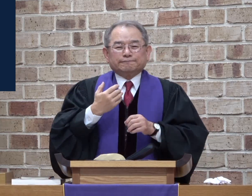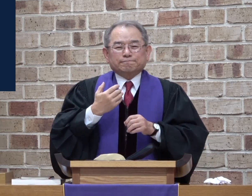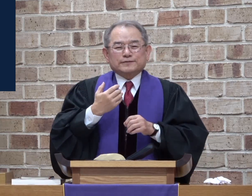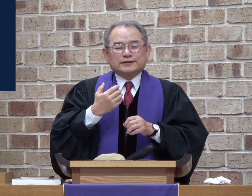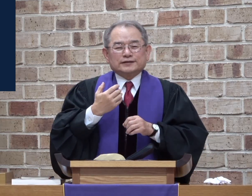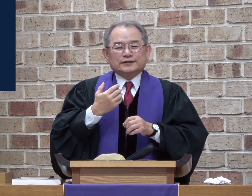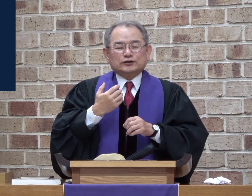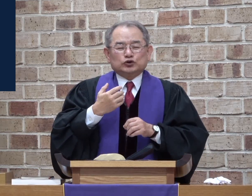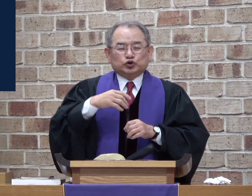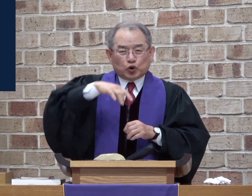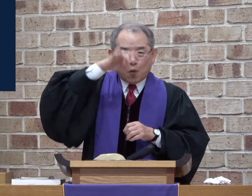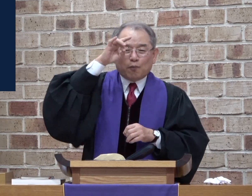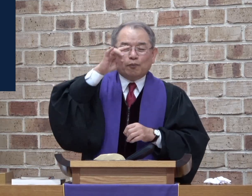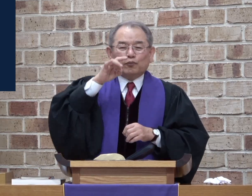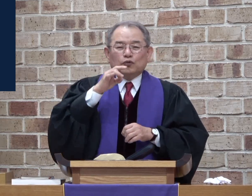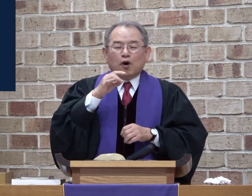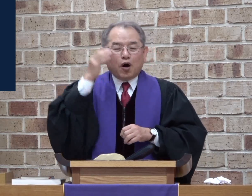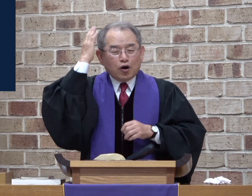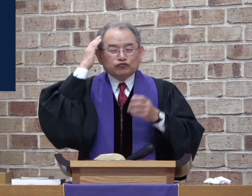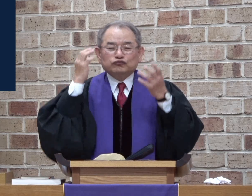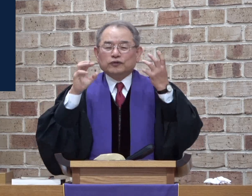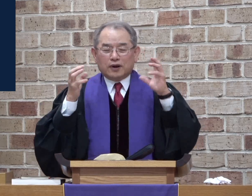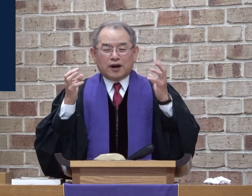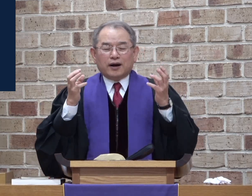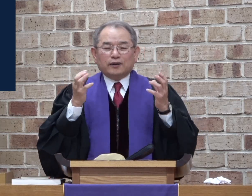처음 우리나라